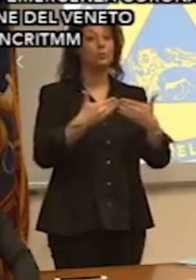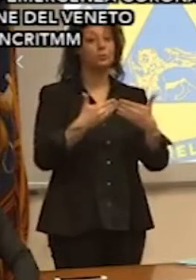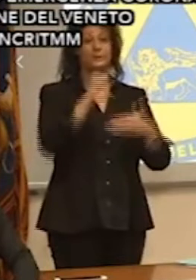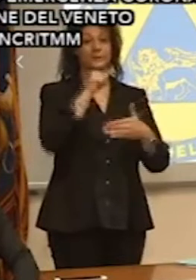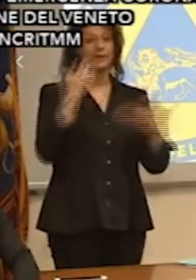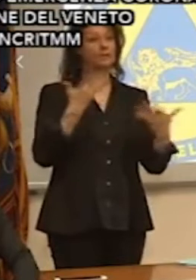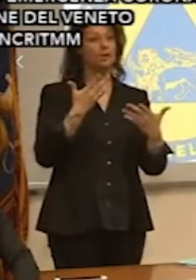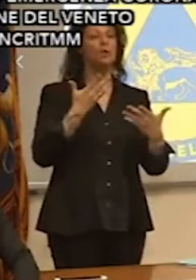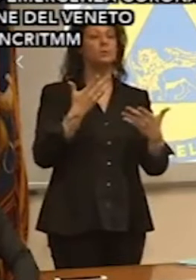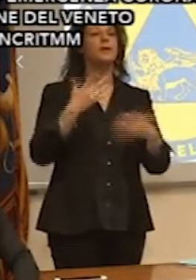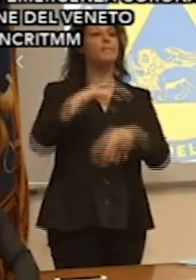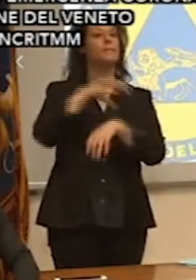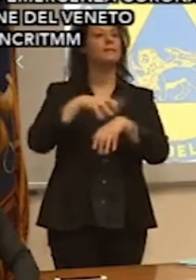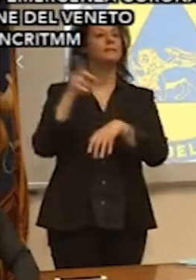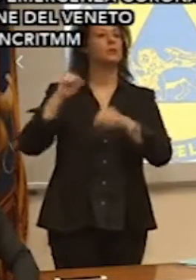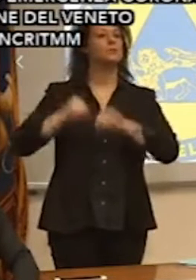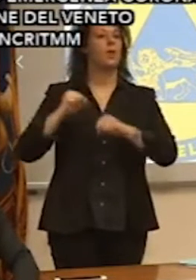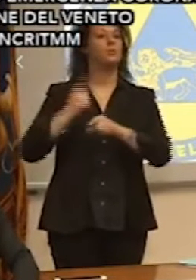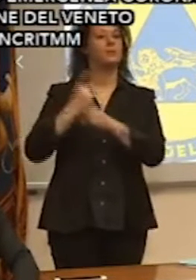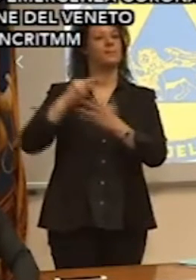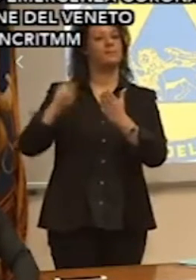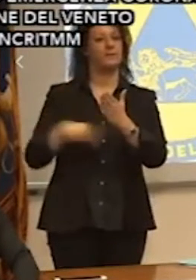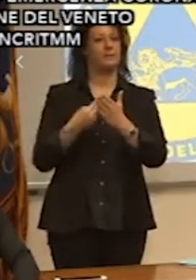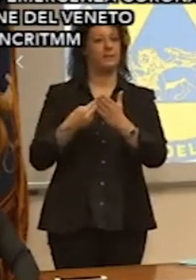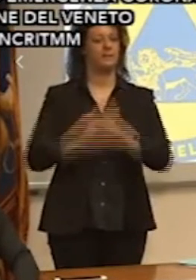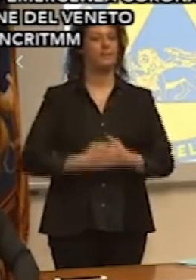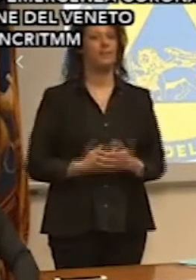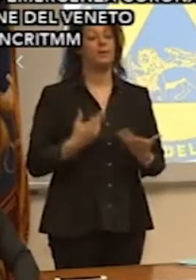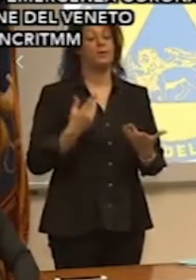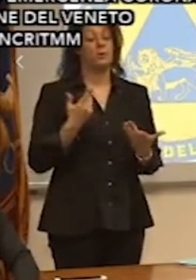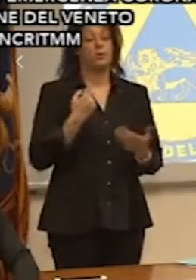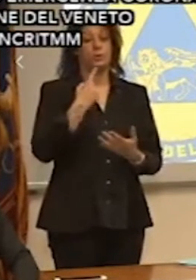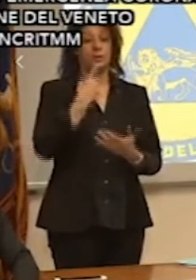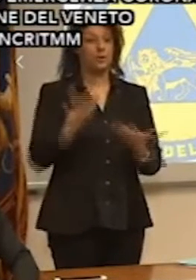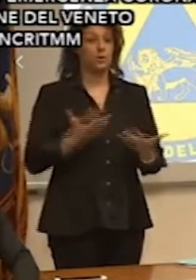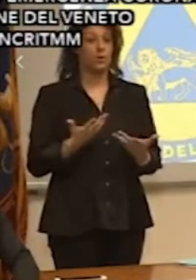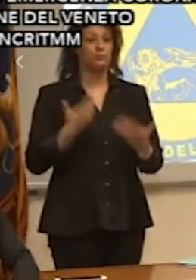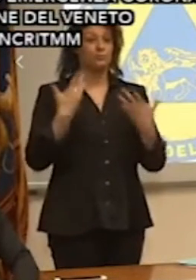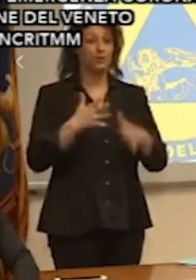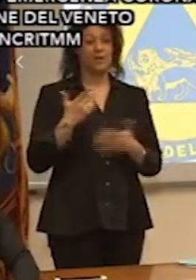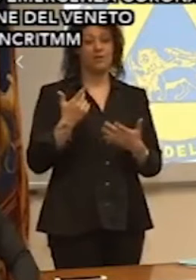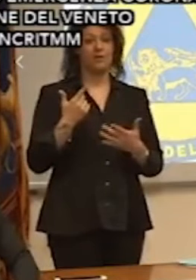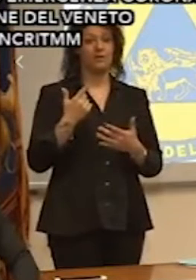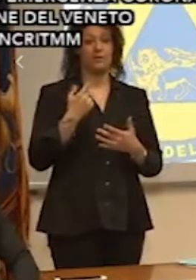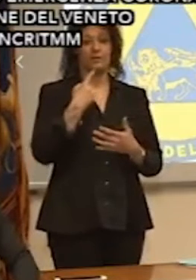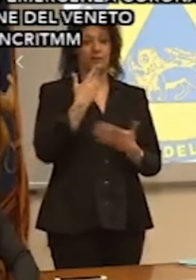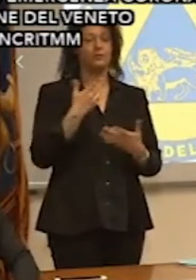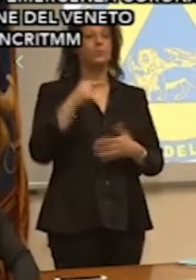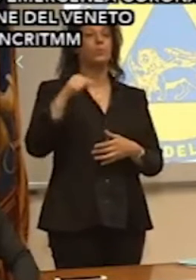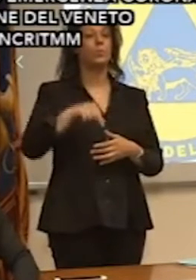al Ministro della Salute. Allora, penso che si va a conclamare quello che vi sto dicendo io da giorni, che il lockdown non esiste